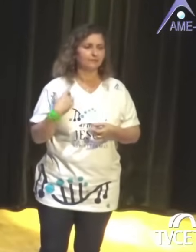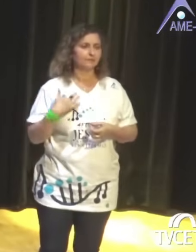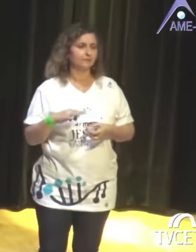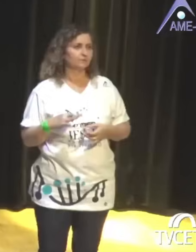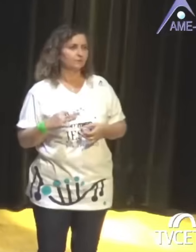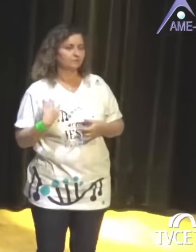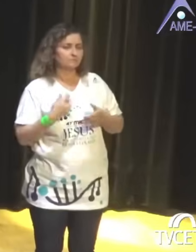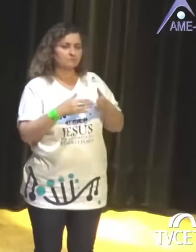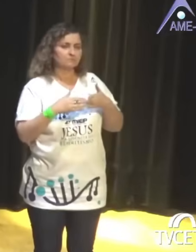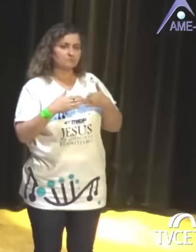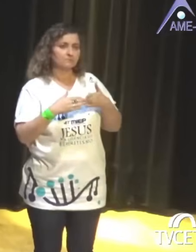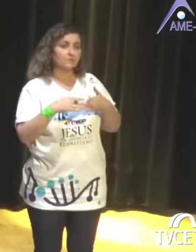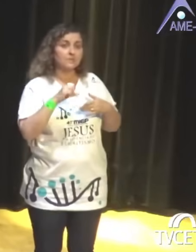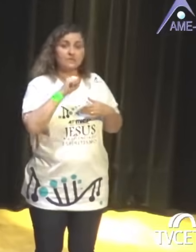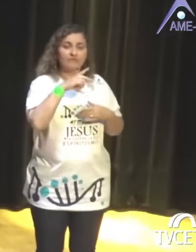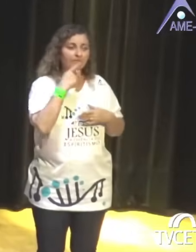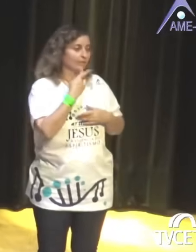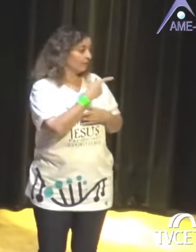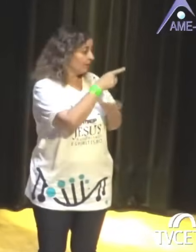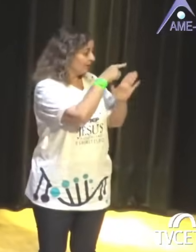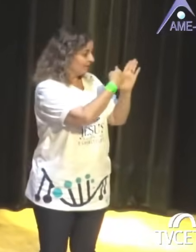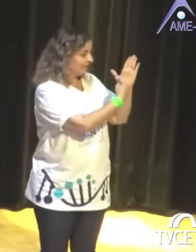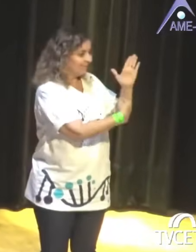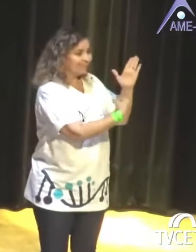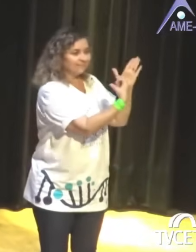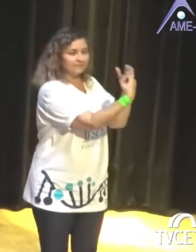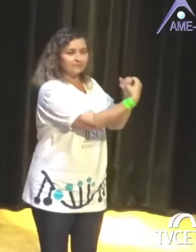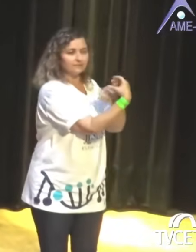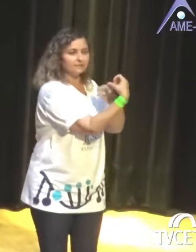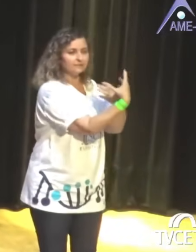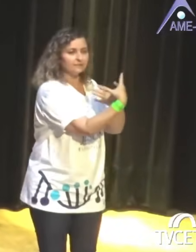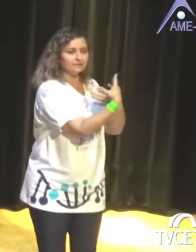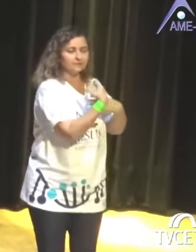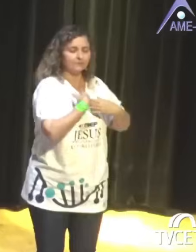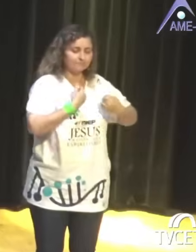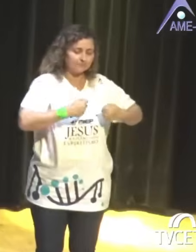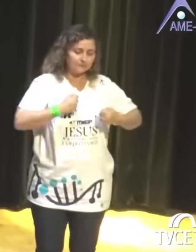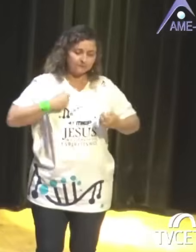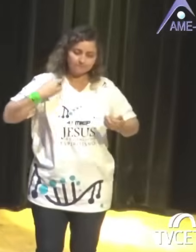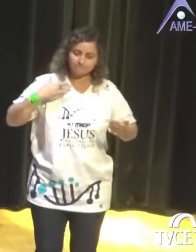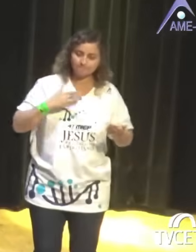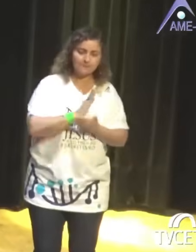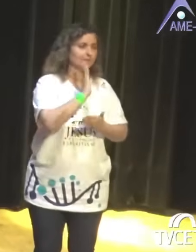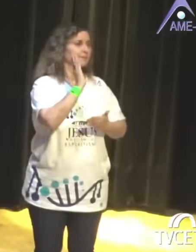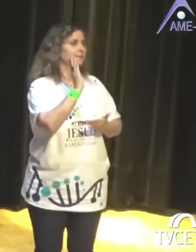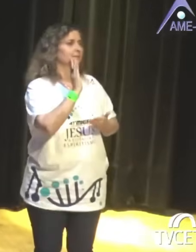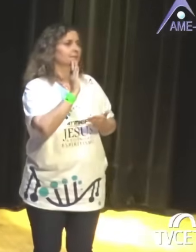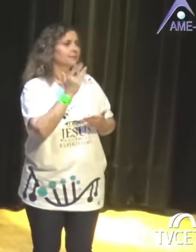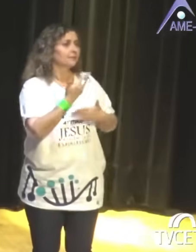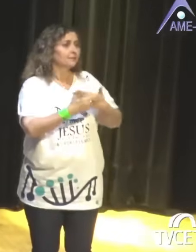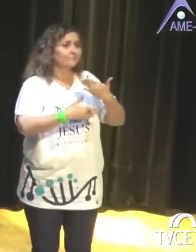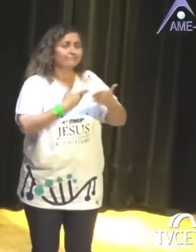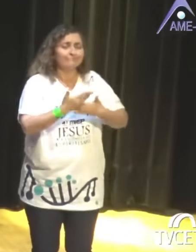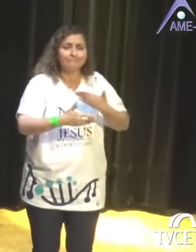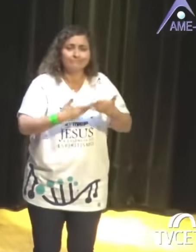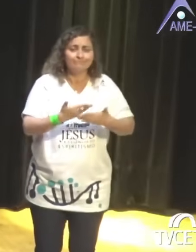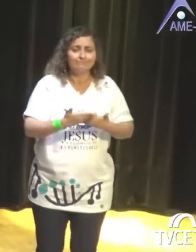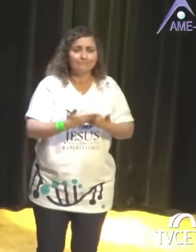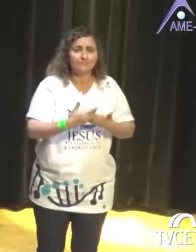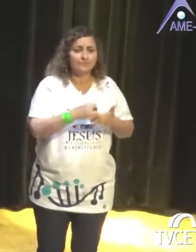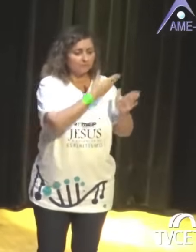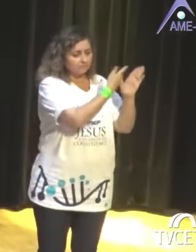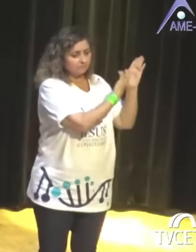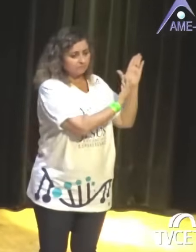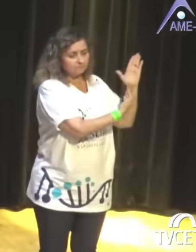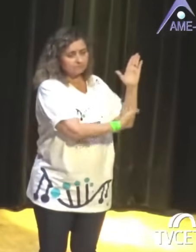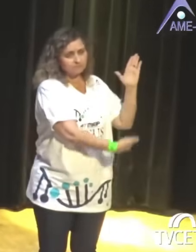dente educador n precisa passar no ENEM não é não